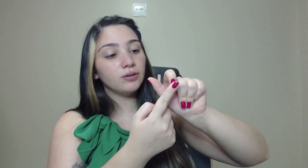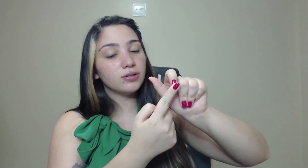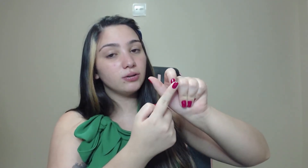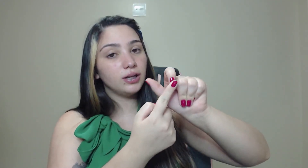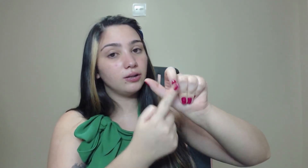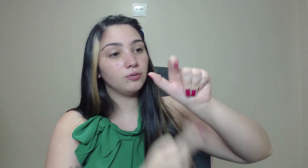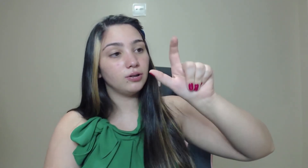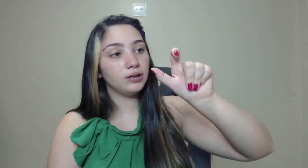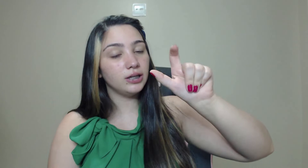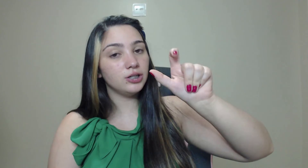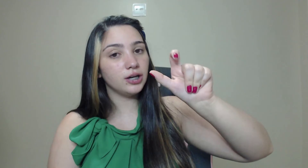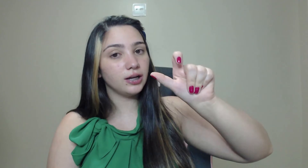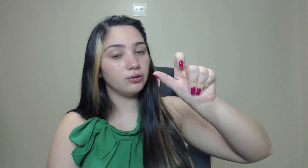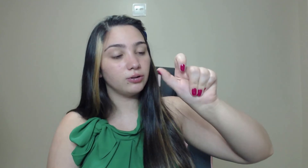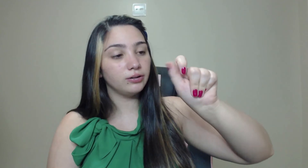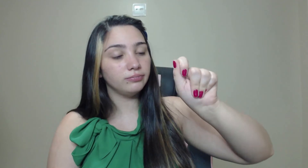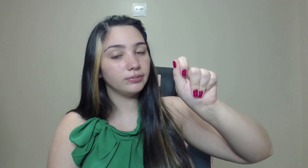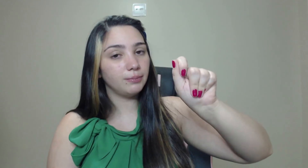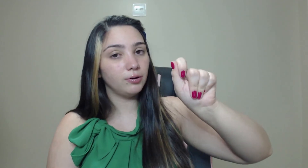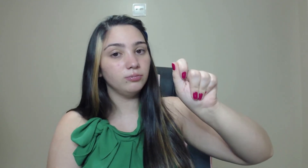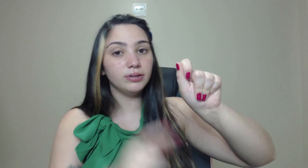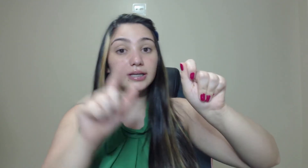seu dedo indicador, tá bom? E isso vai